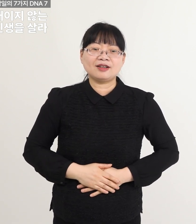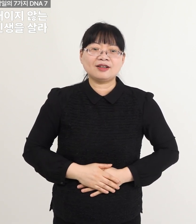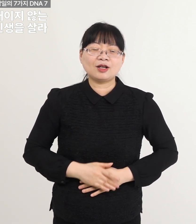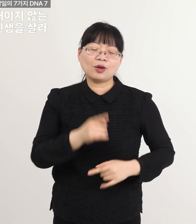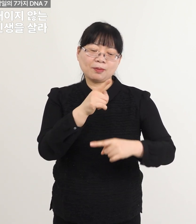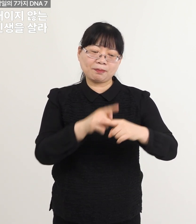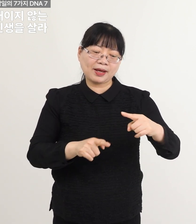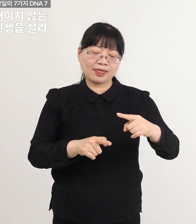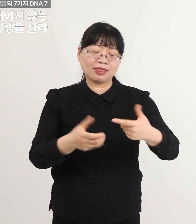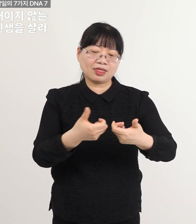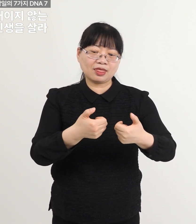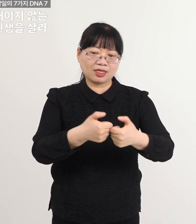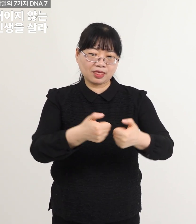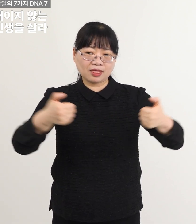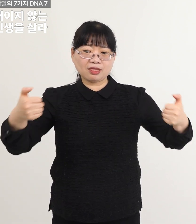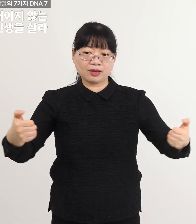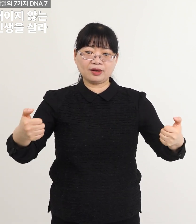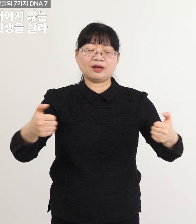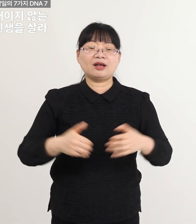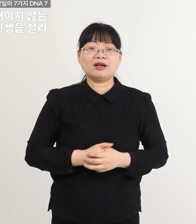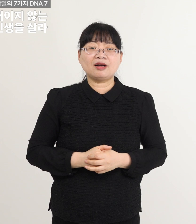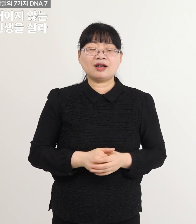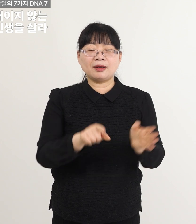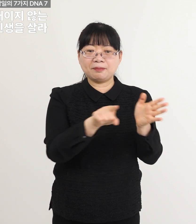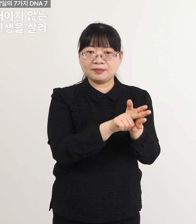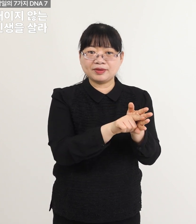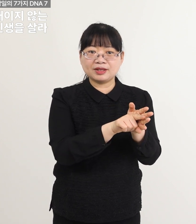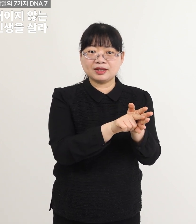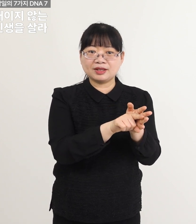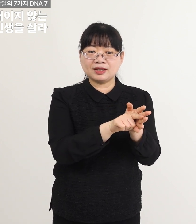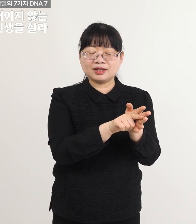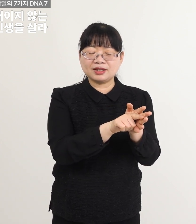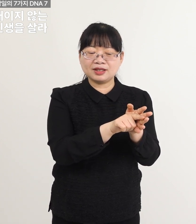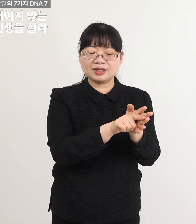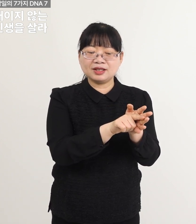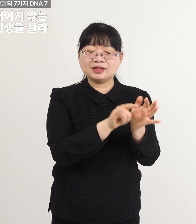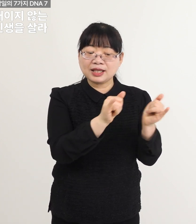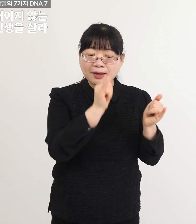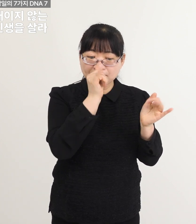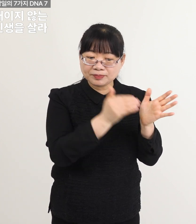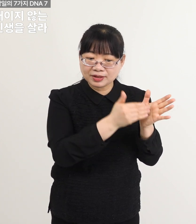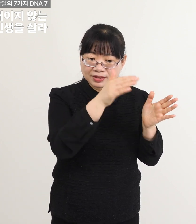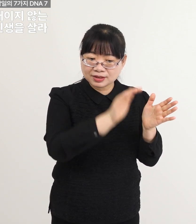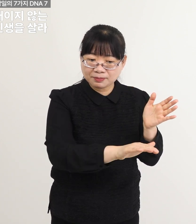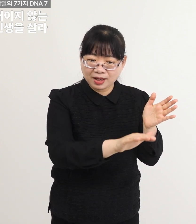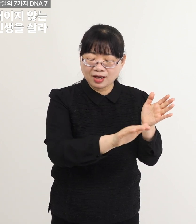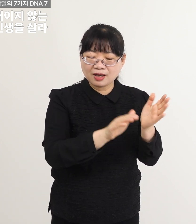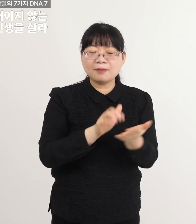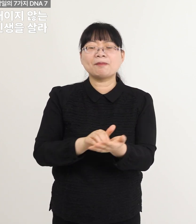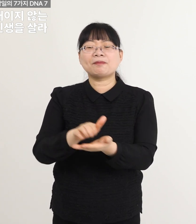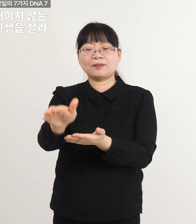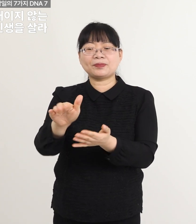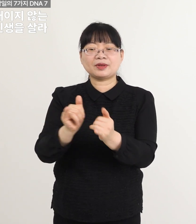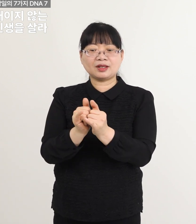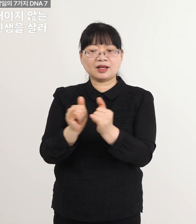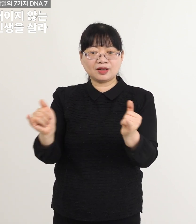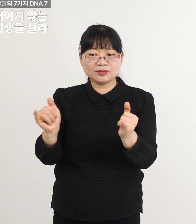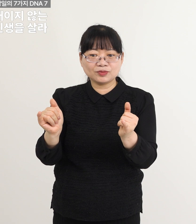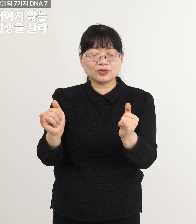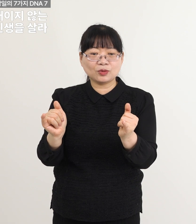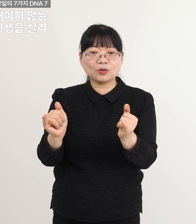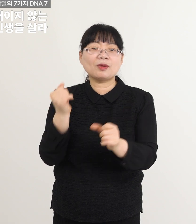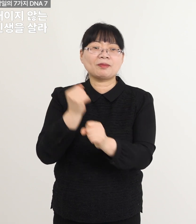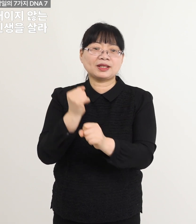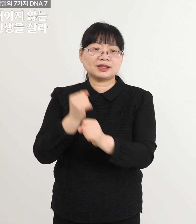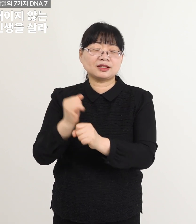반이 나누어지더라고요. 믿는 받아들이는 사람도 있지만 배쳐가는 무리도 생성이